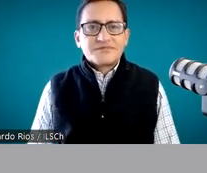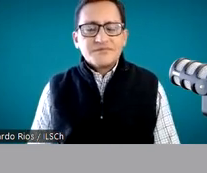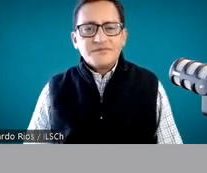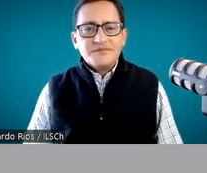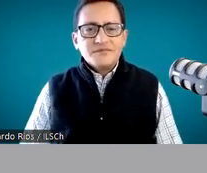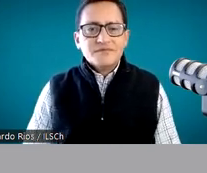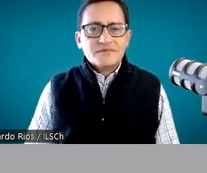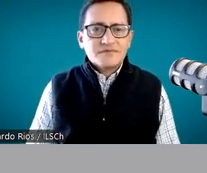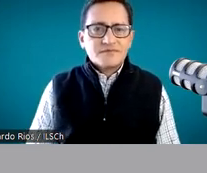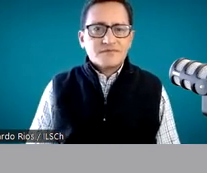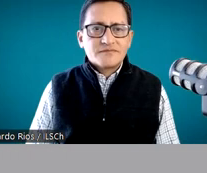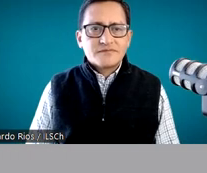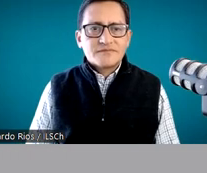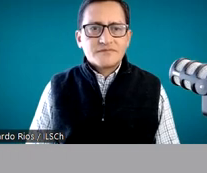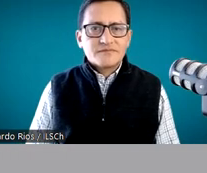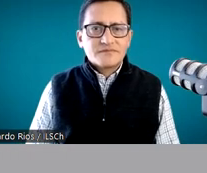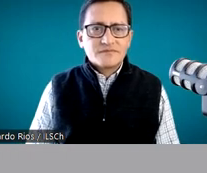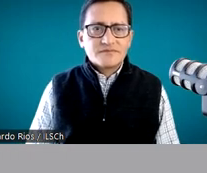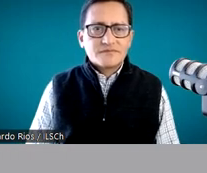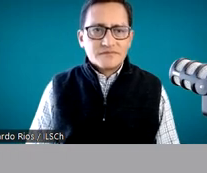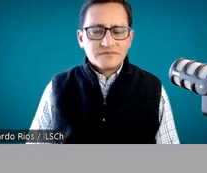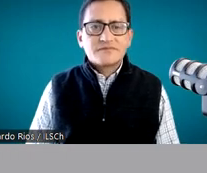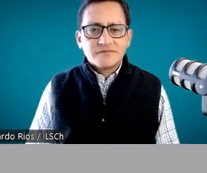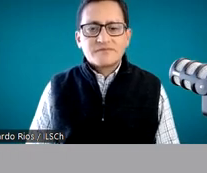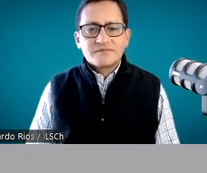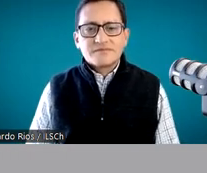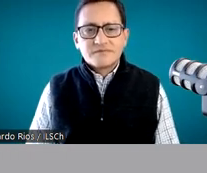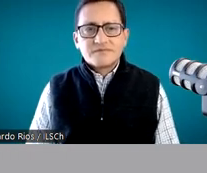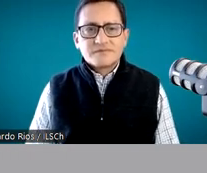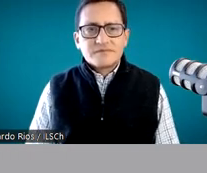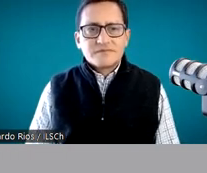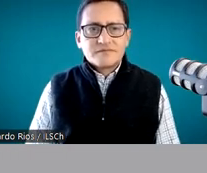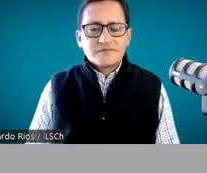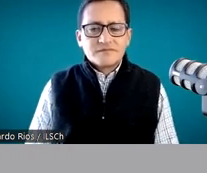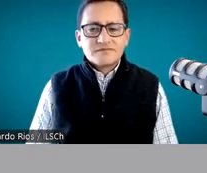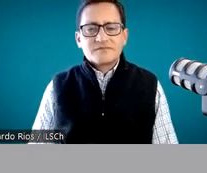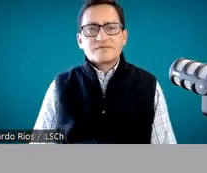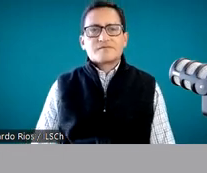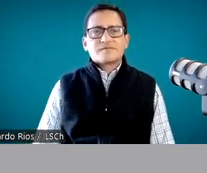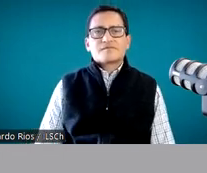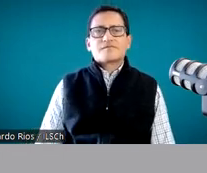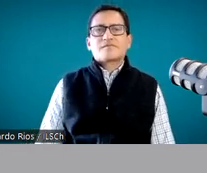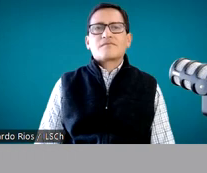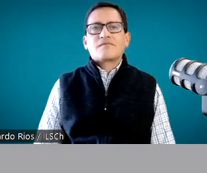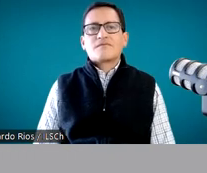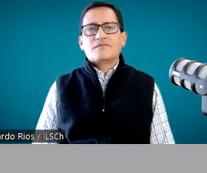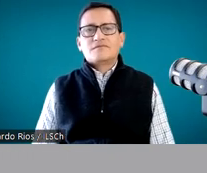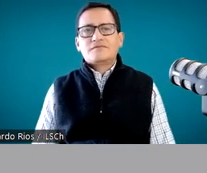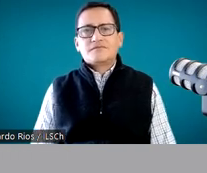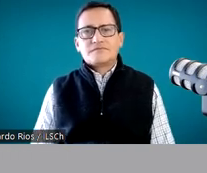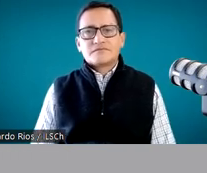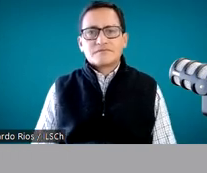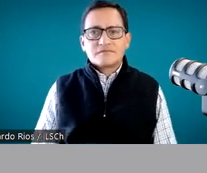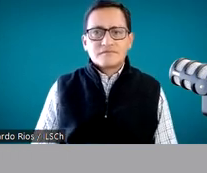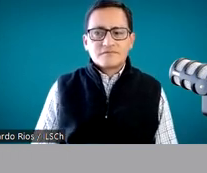y mi profesión es trabajadora social. Bueno, no me desempeño en el área social, estoy